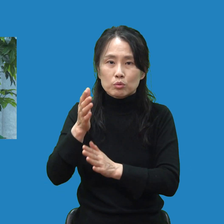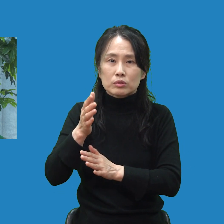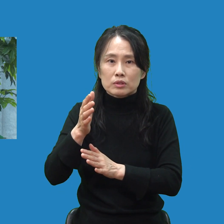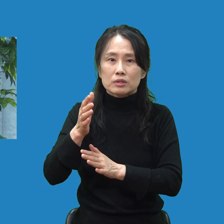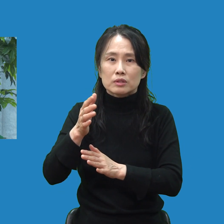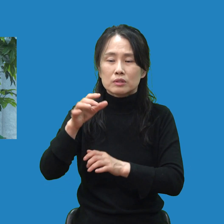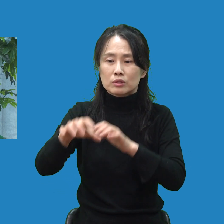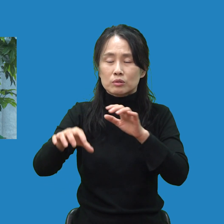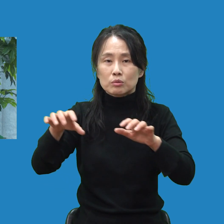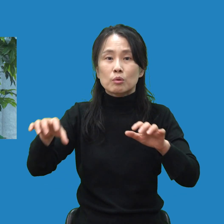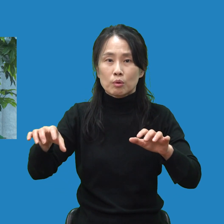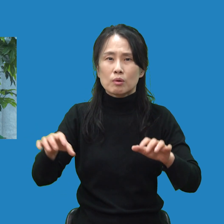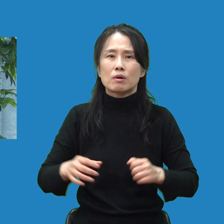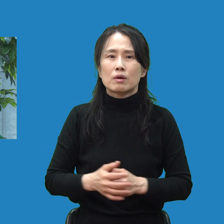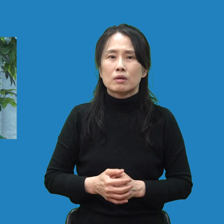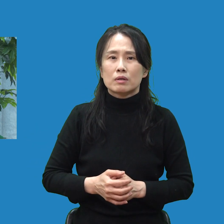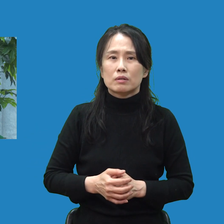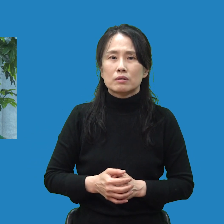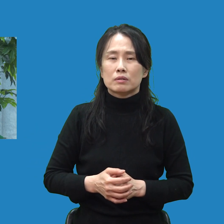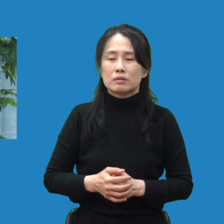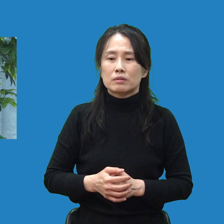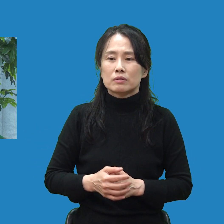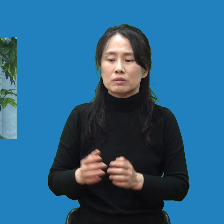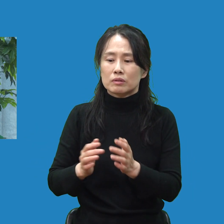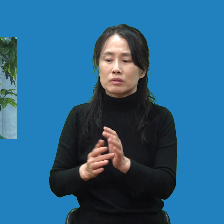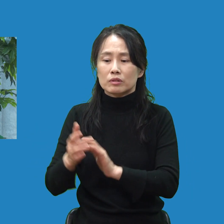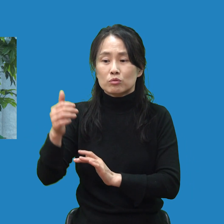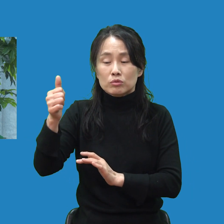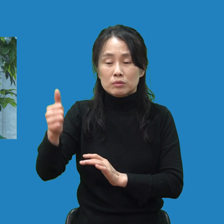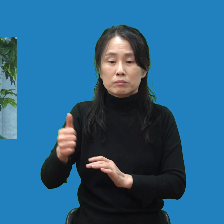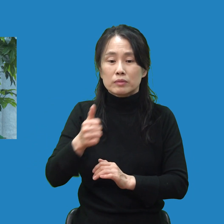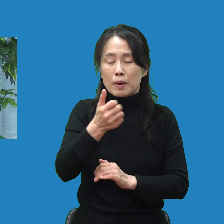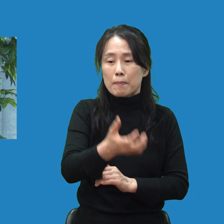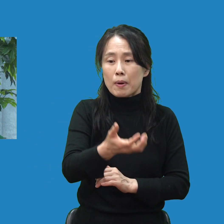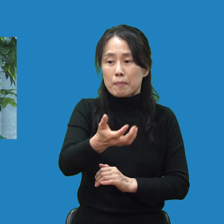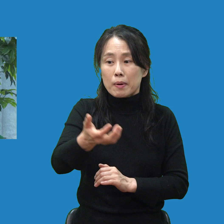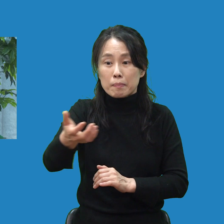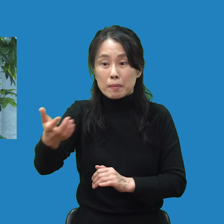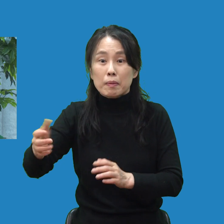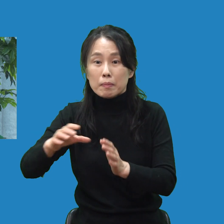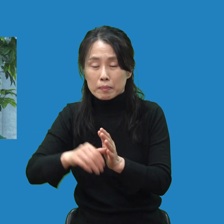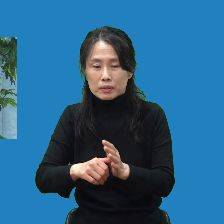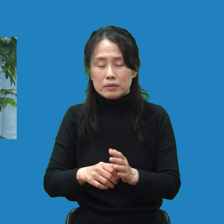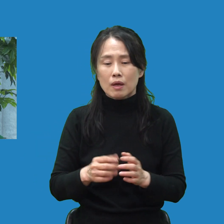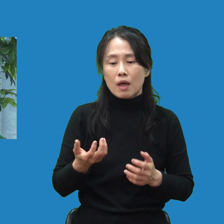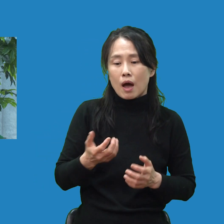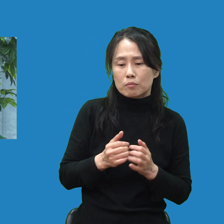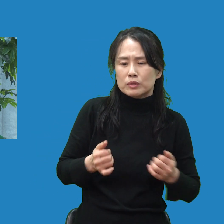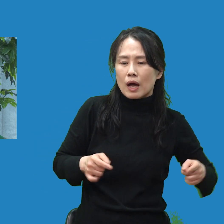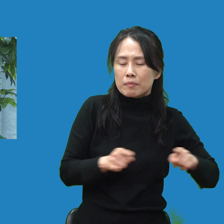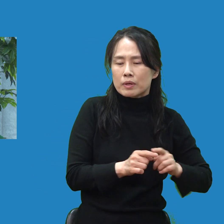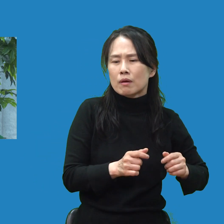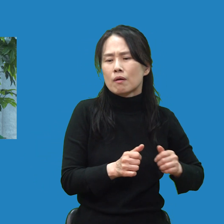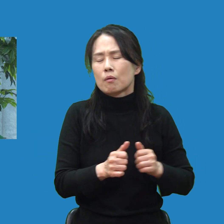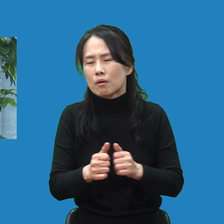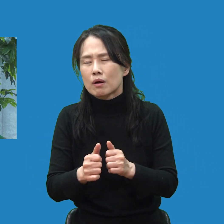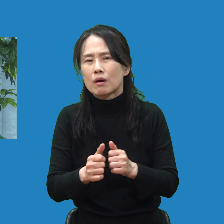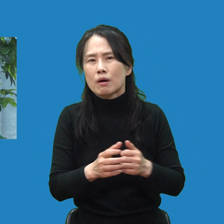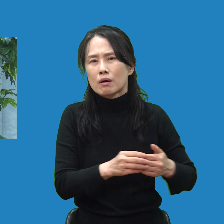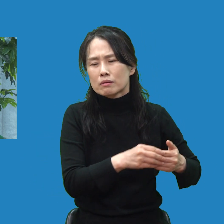달려 돌아다니면서 어디를 가시든지 아픈 사람들 장터 마당에 데려다 놓고는 예수님께